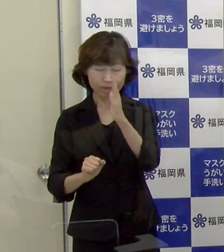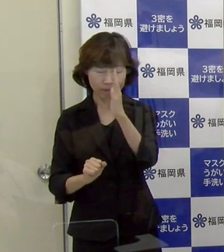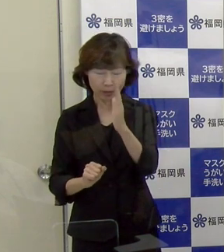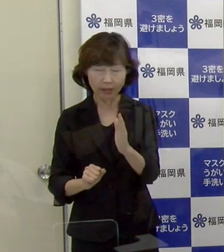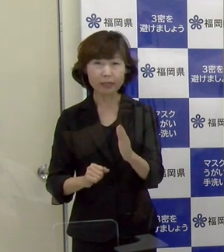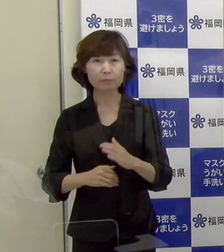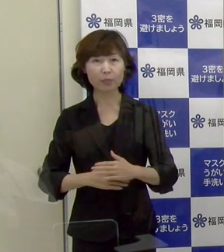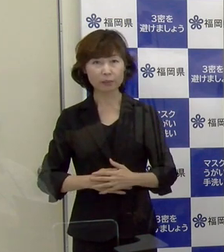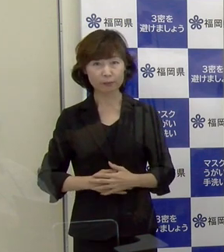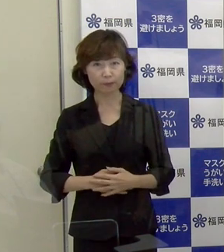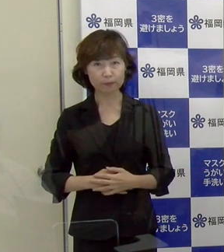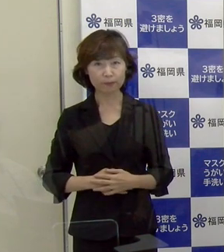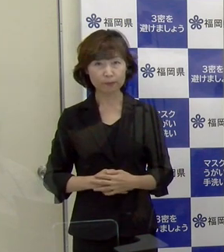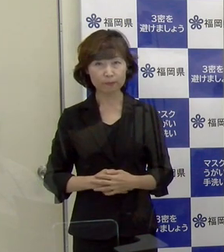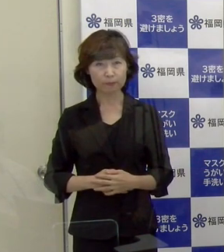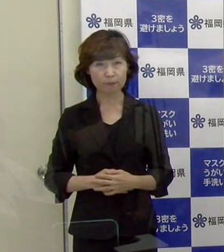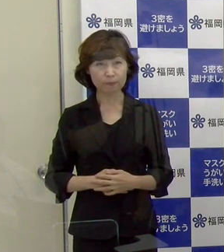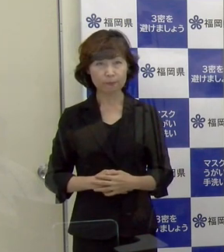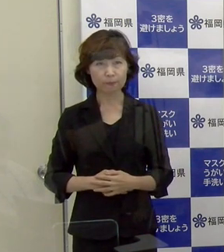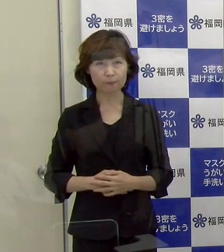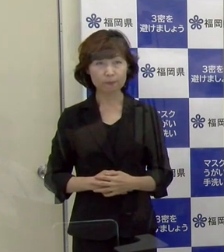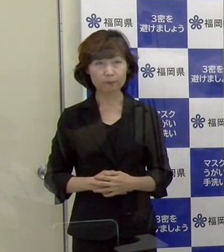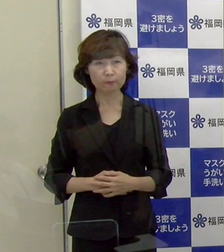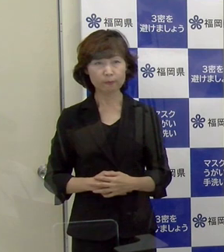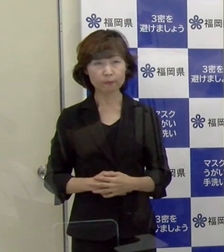ようにお願いをいたします